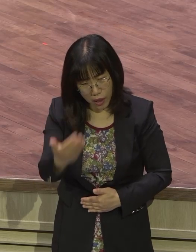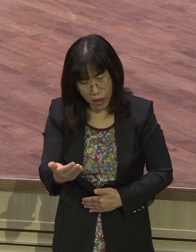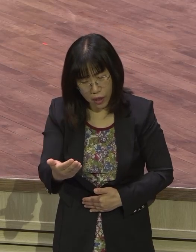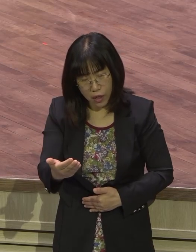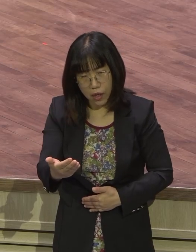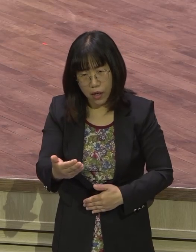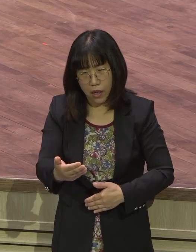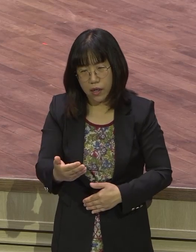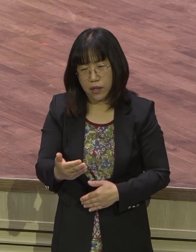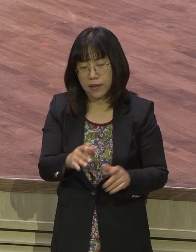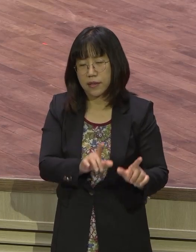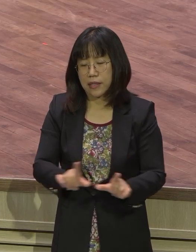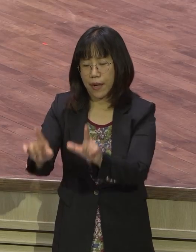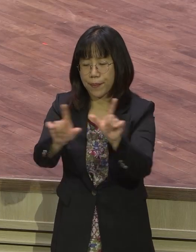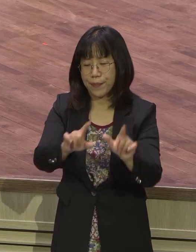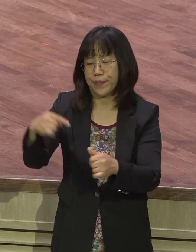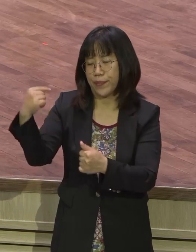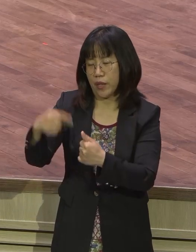살도록